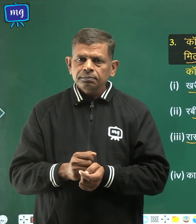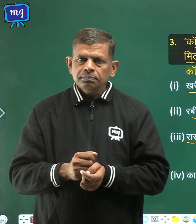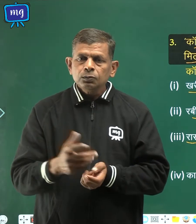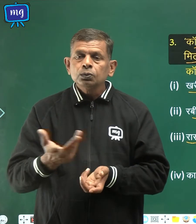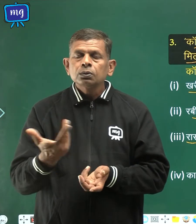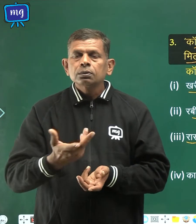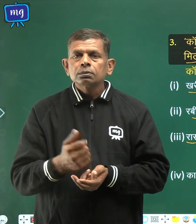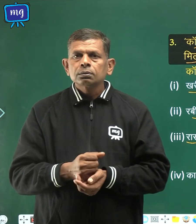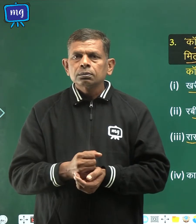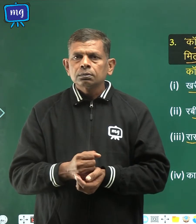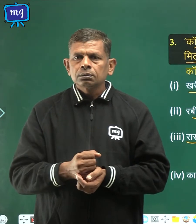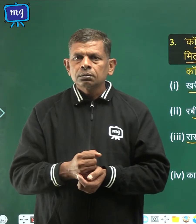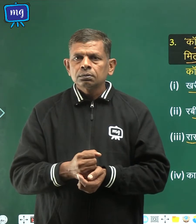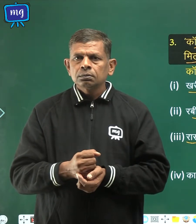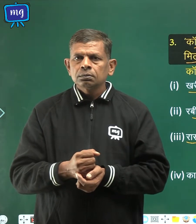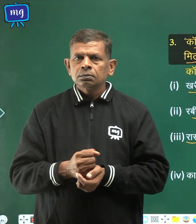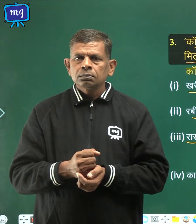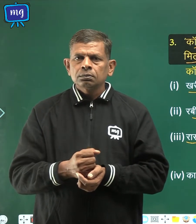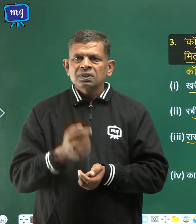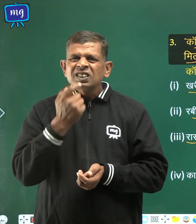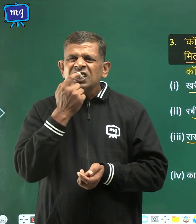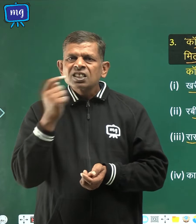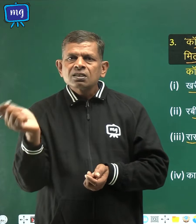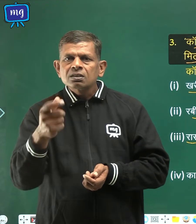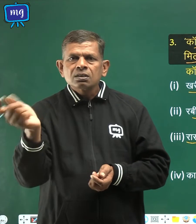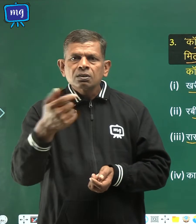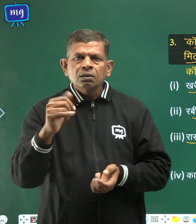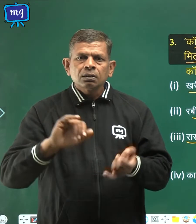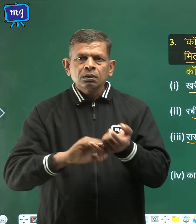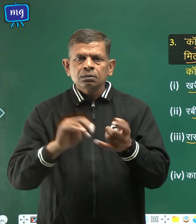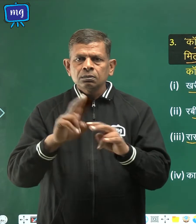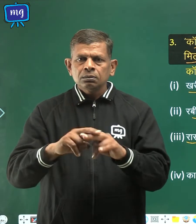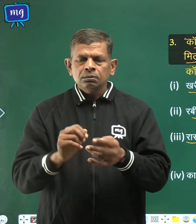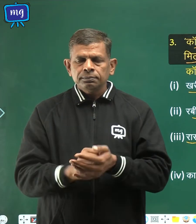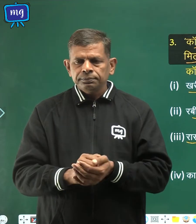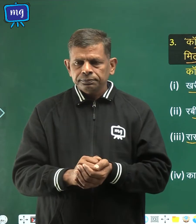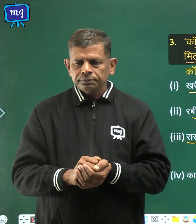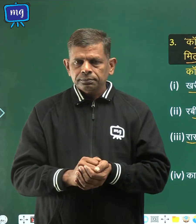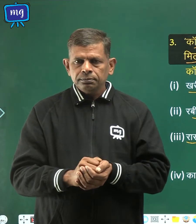कौन से हैं? यूरिया एवं सुपर फास्फेट।